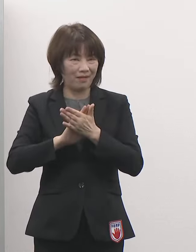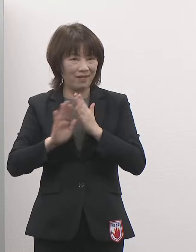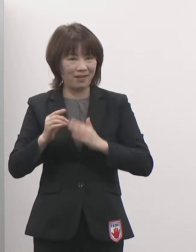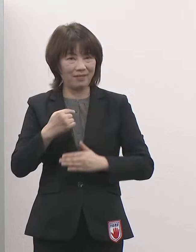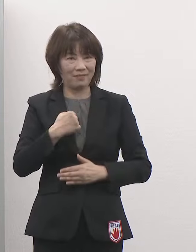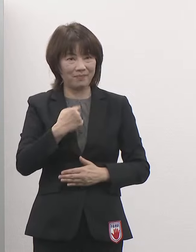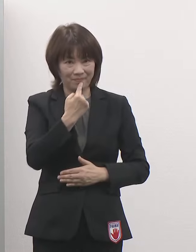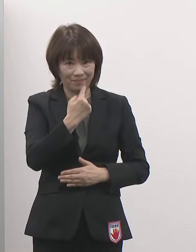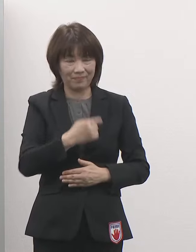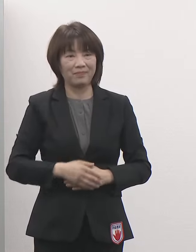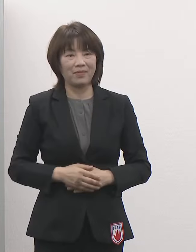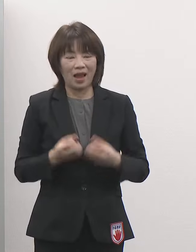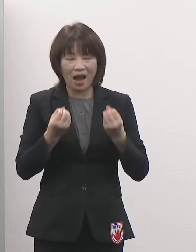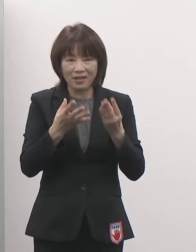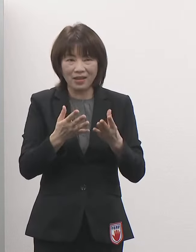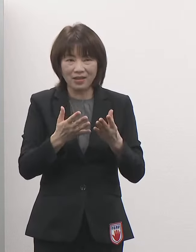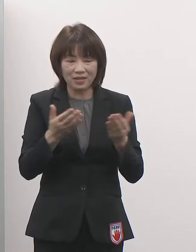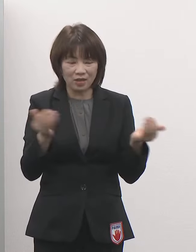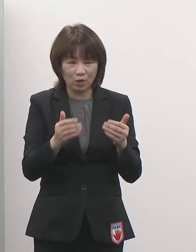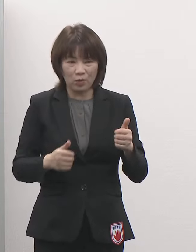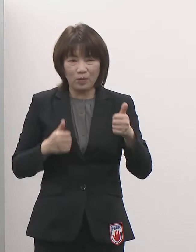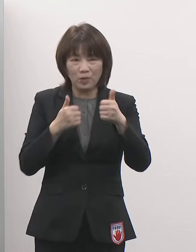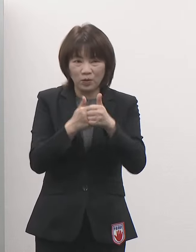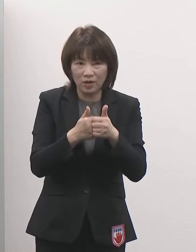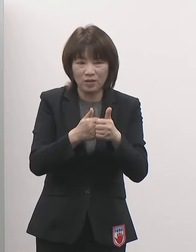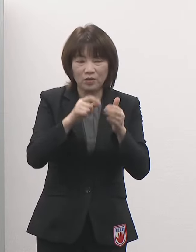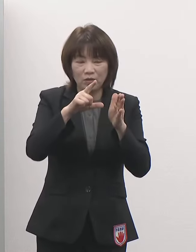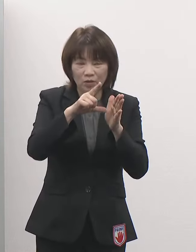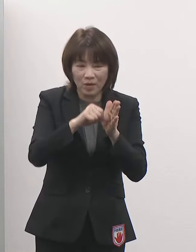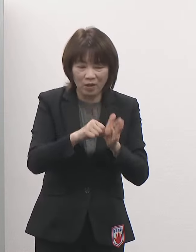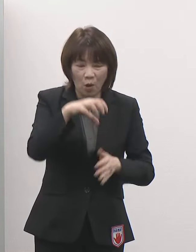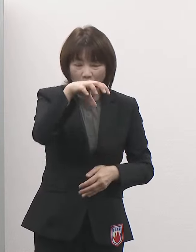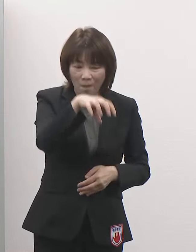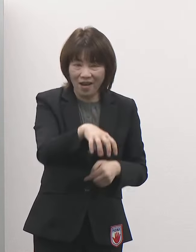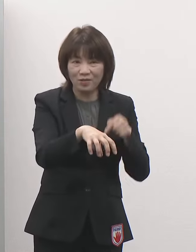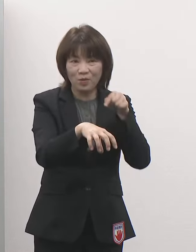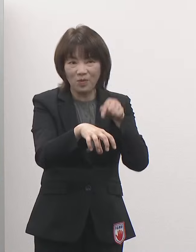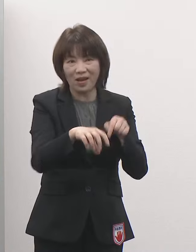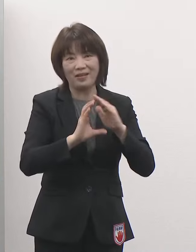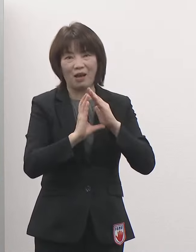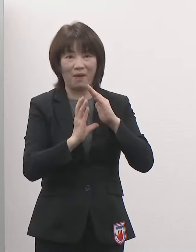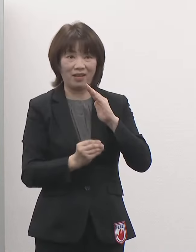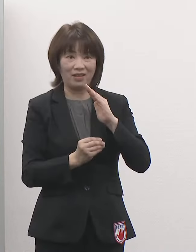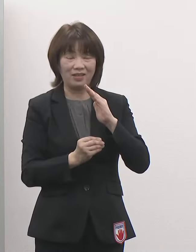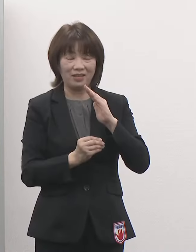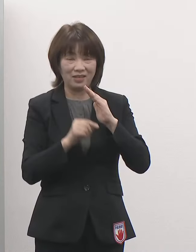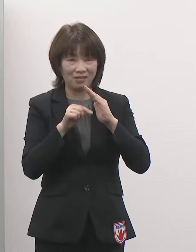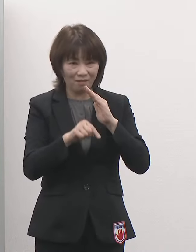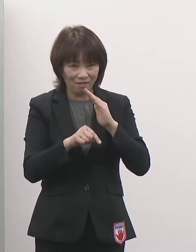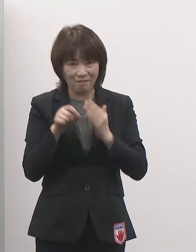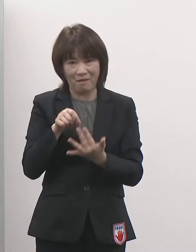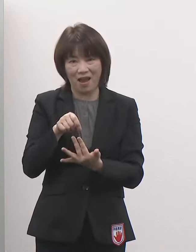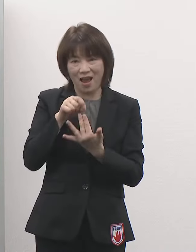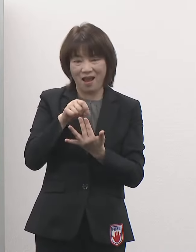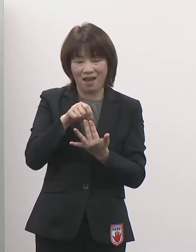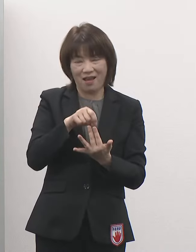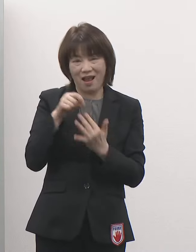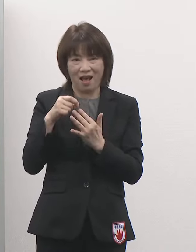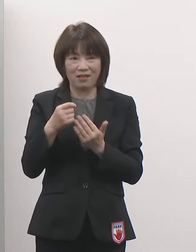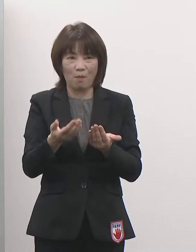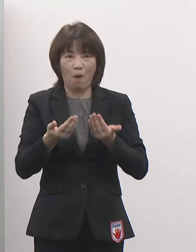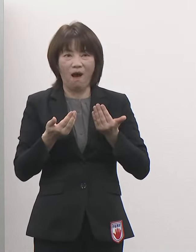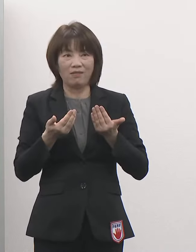としてはですね、その新しい挑戦をするんだったら山梨だということで、 あらゆる分野の、新規挑戦を、支援する、そ